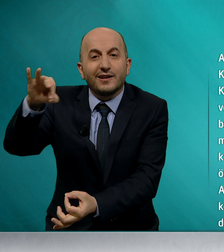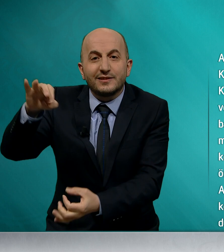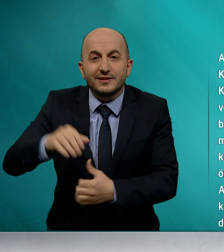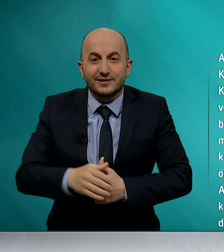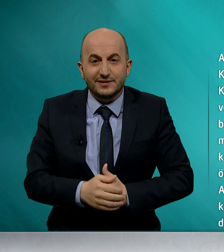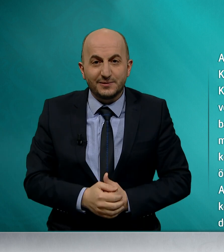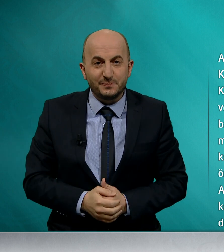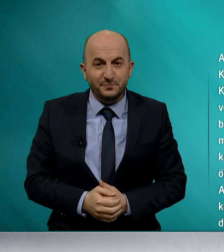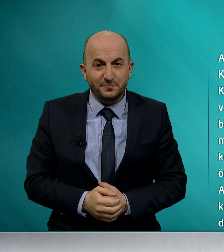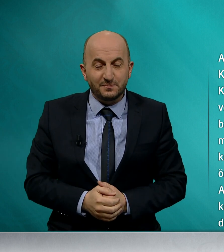insanlardır.